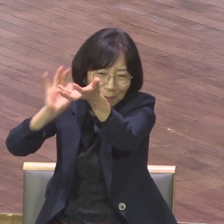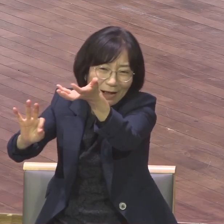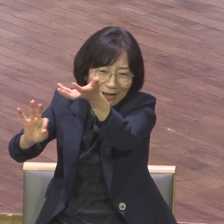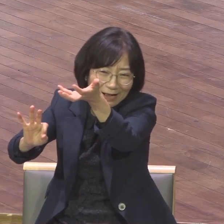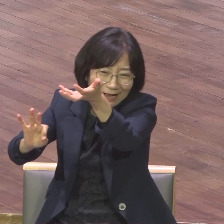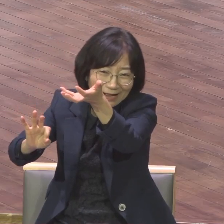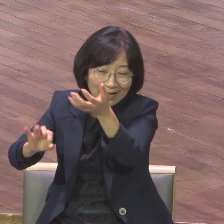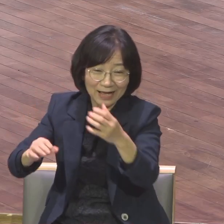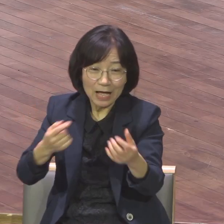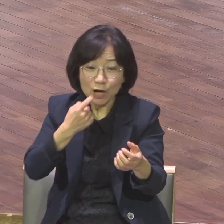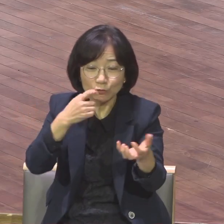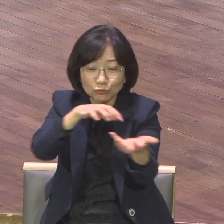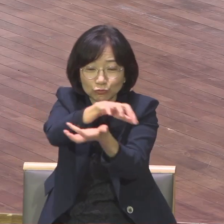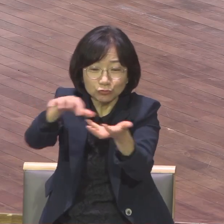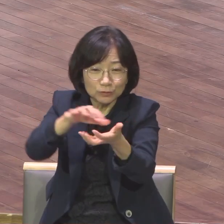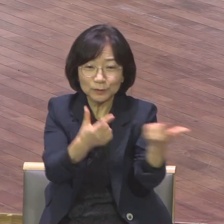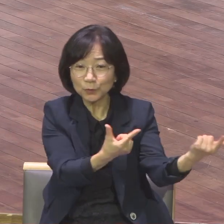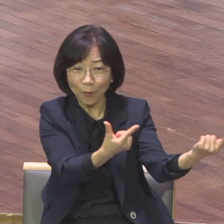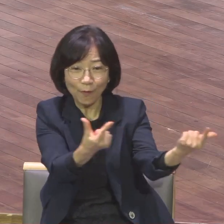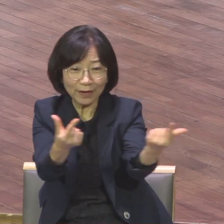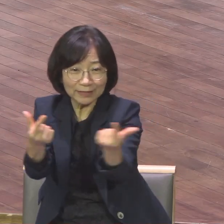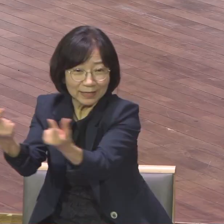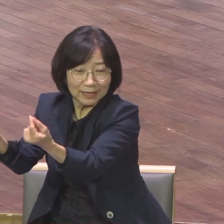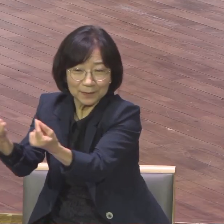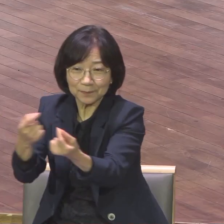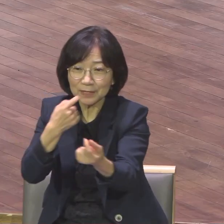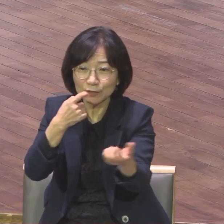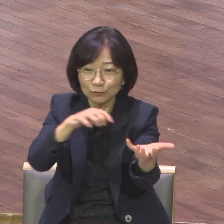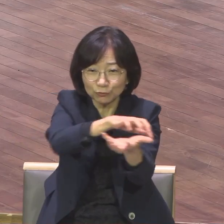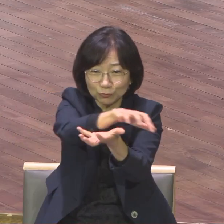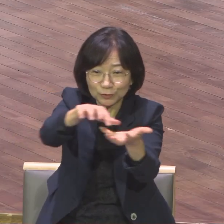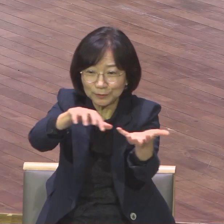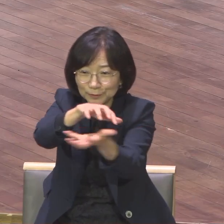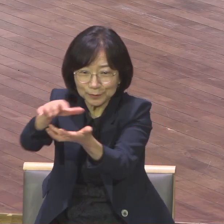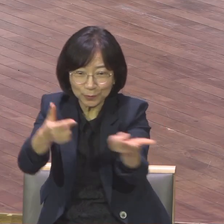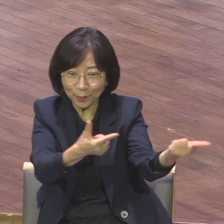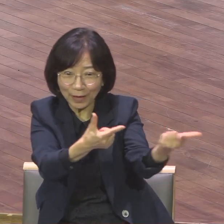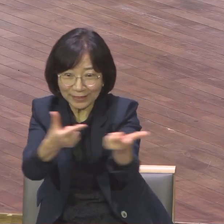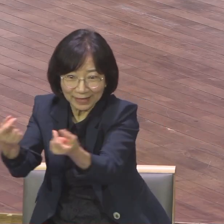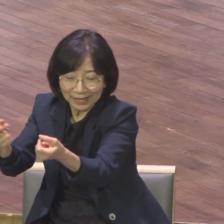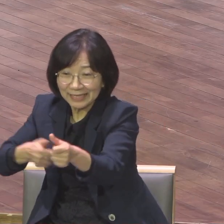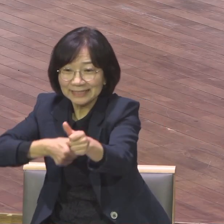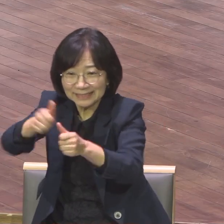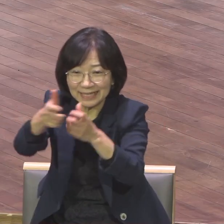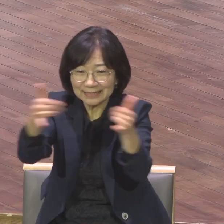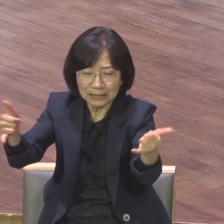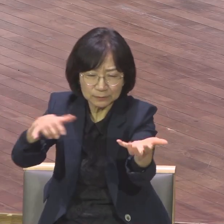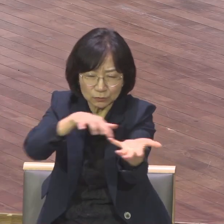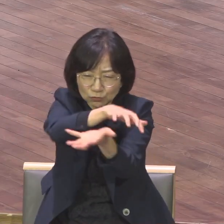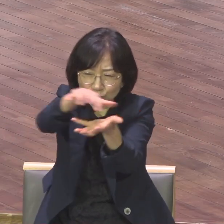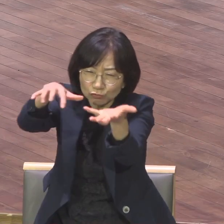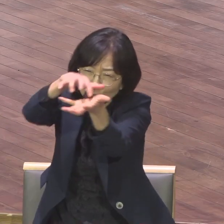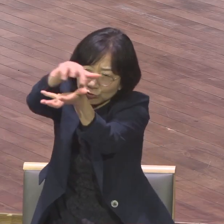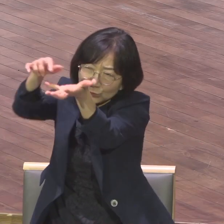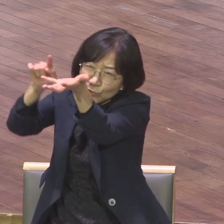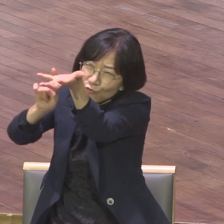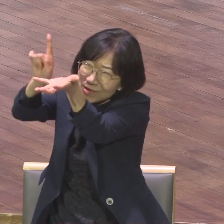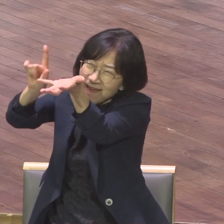가지고 무엇을 보느냐에 따라서 그 삶의 성공과 실패가 쫙 나누어지지요.